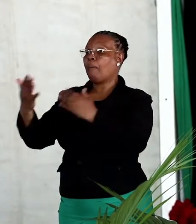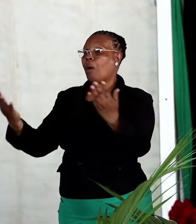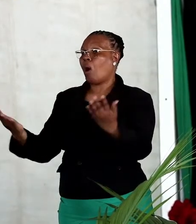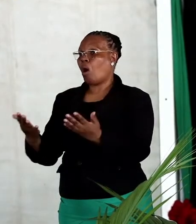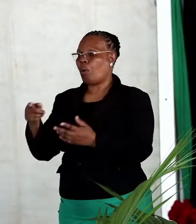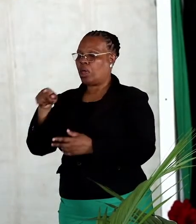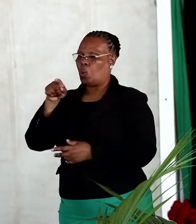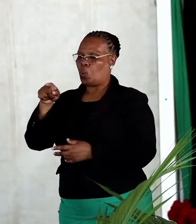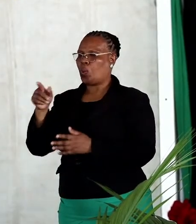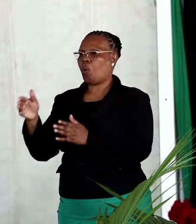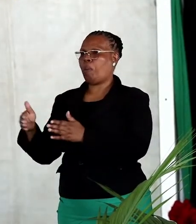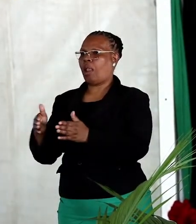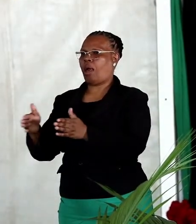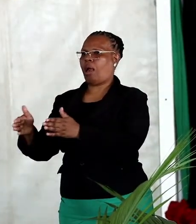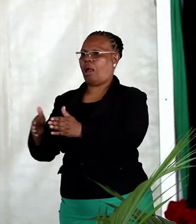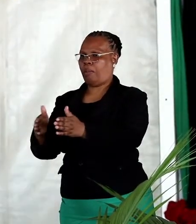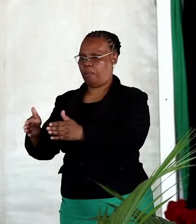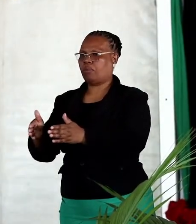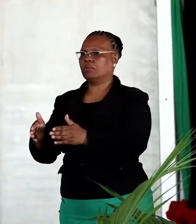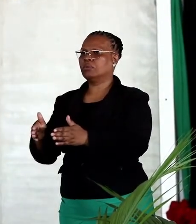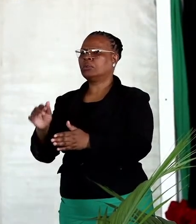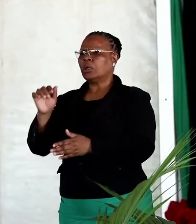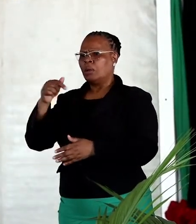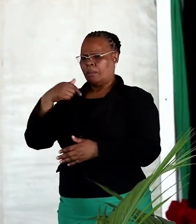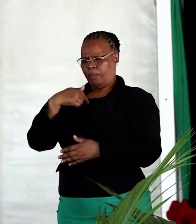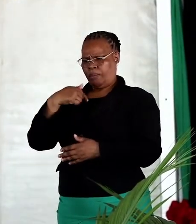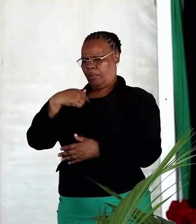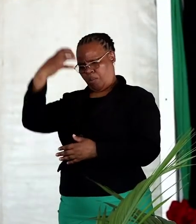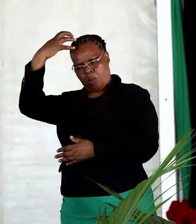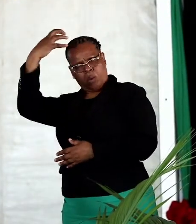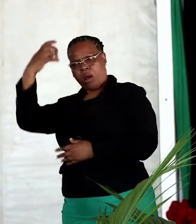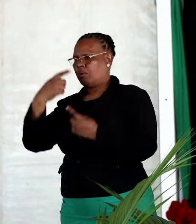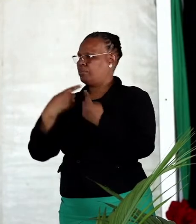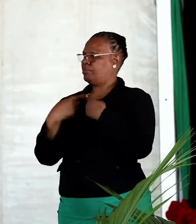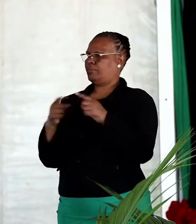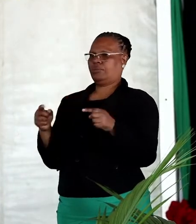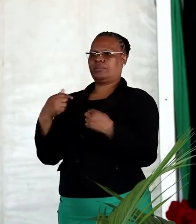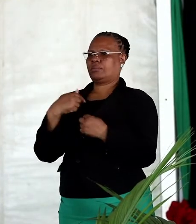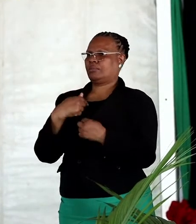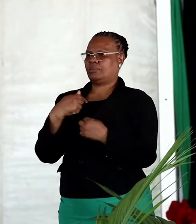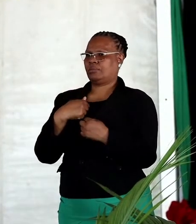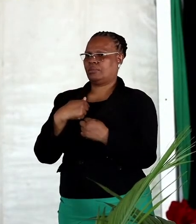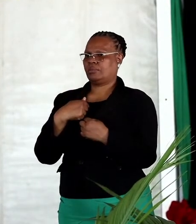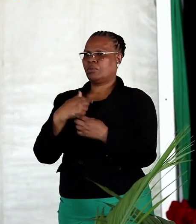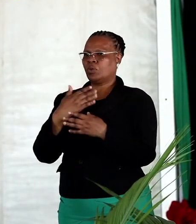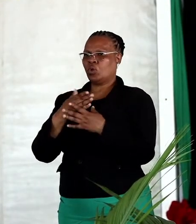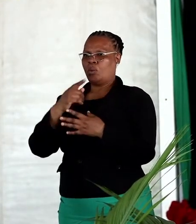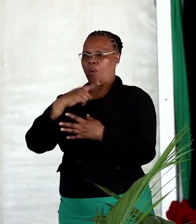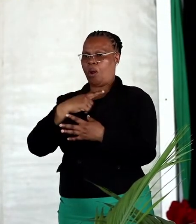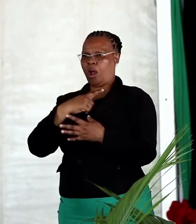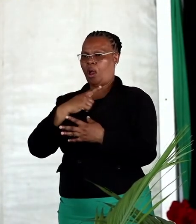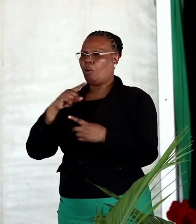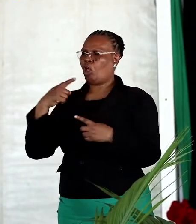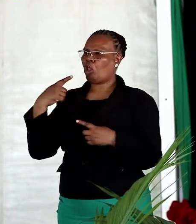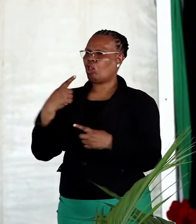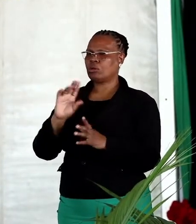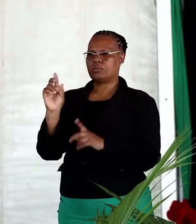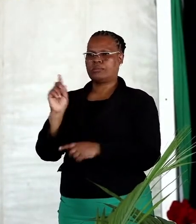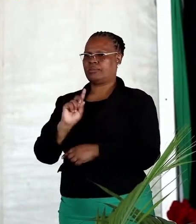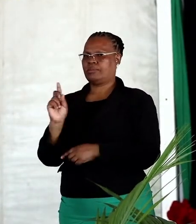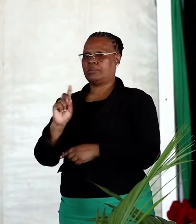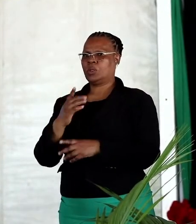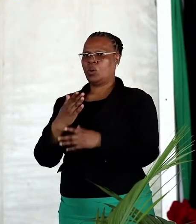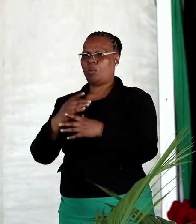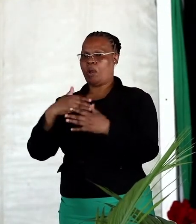Andiyokumkani. Uba ndinokunikwa ezo sityholo inene ubuhlandi bakowethu